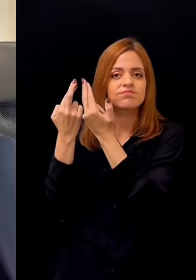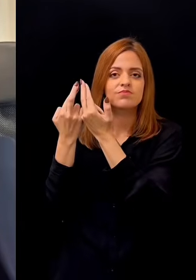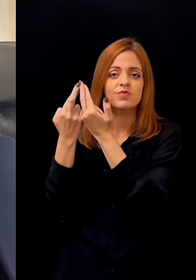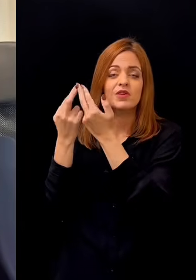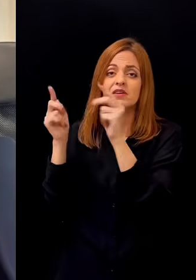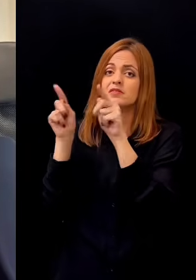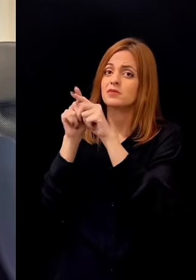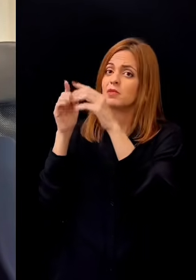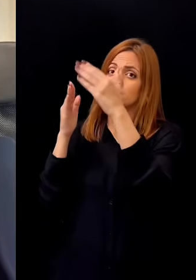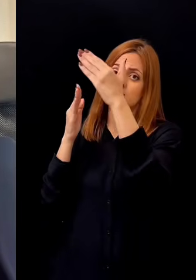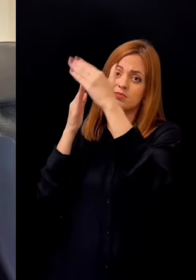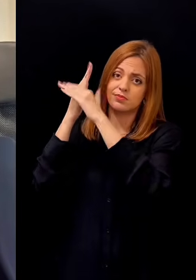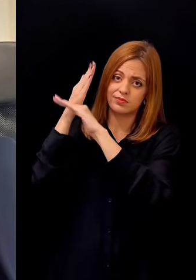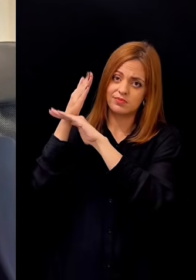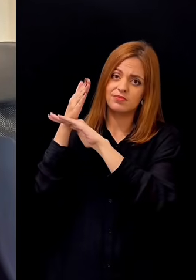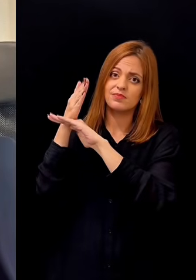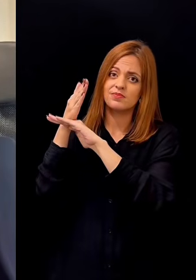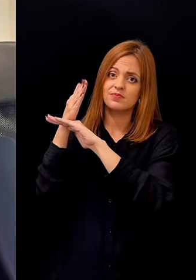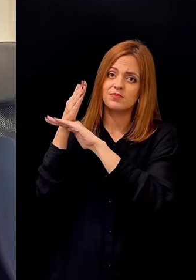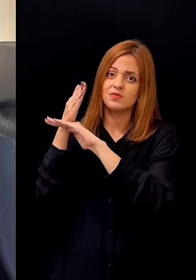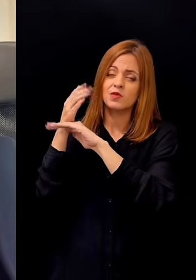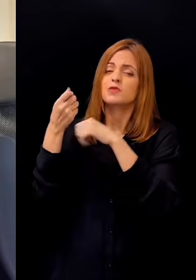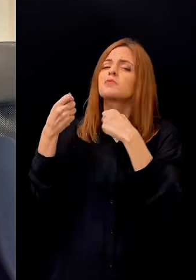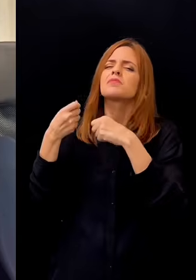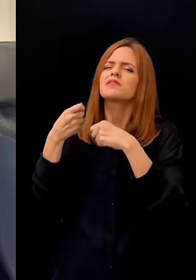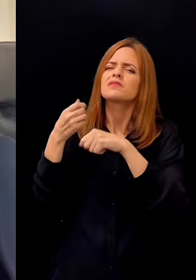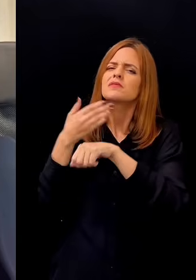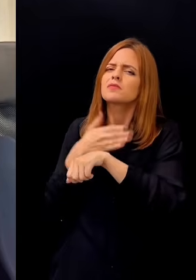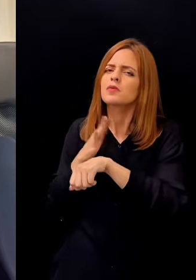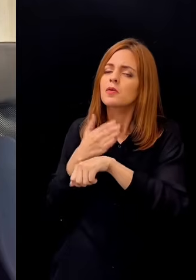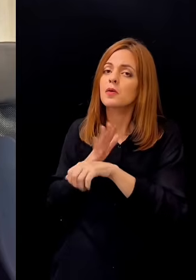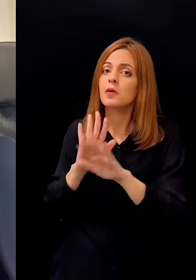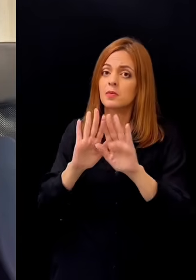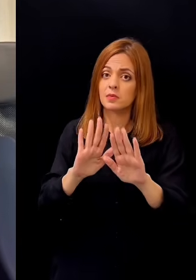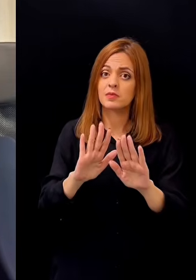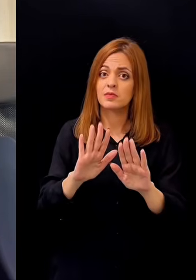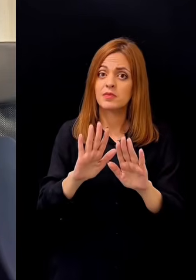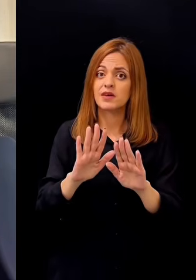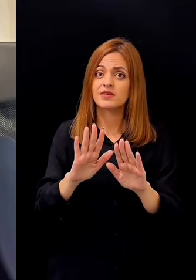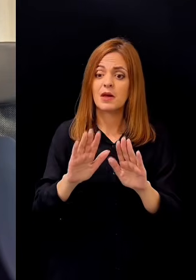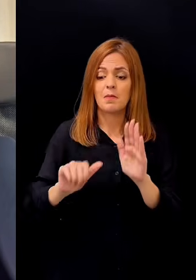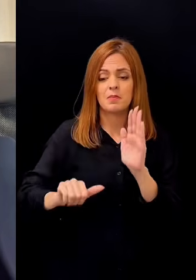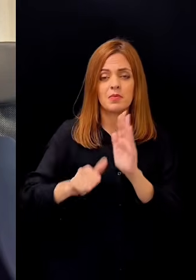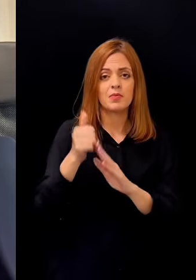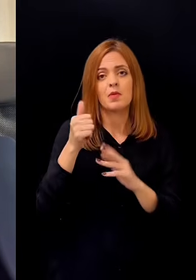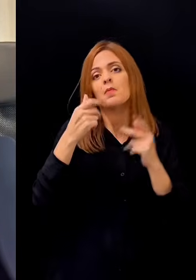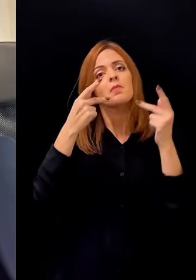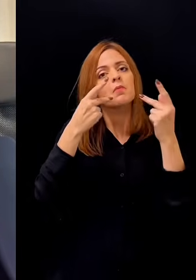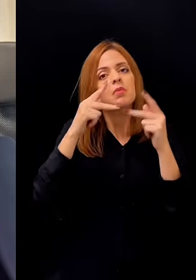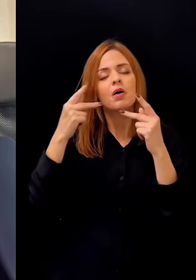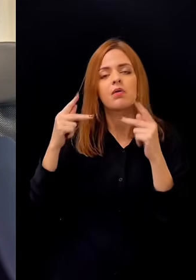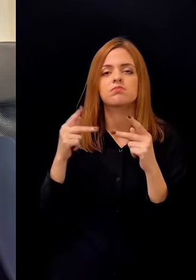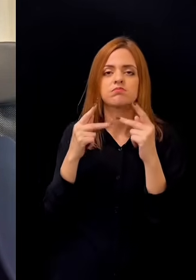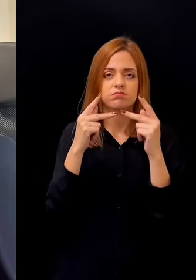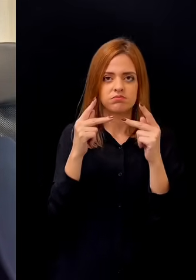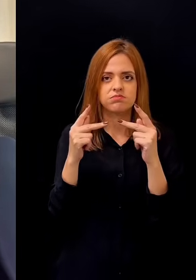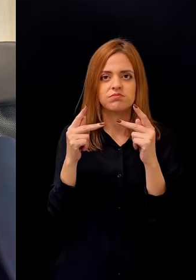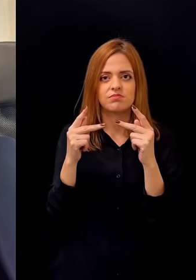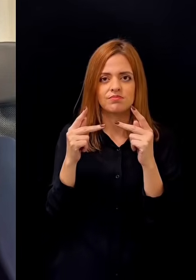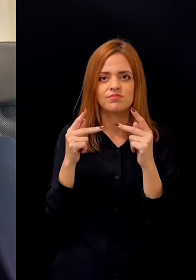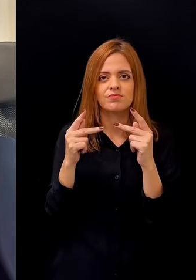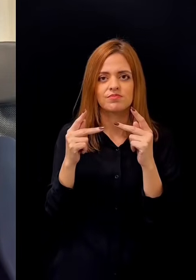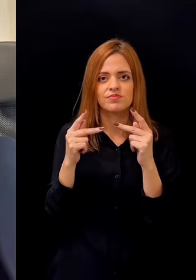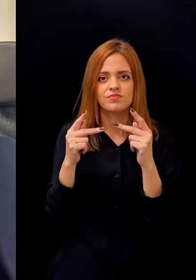e entrar no reino de Deus. Mas a primeira palavra que Jesus falou,